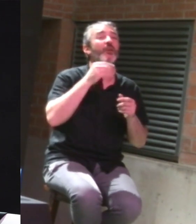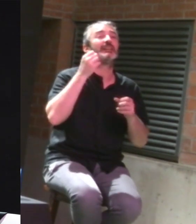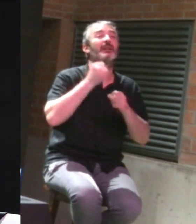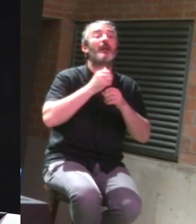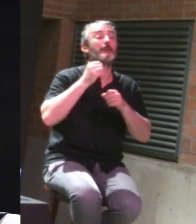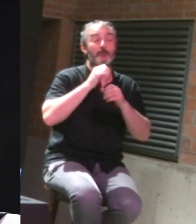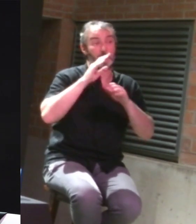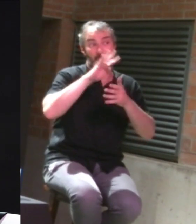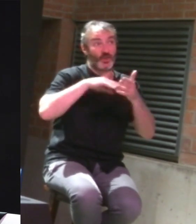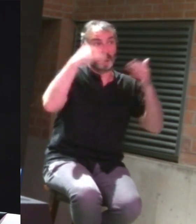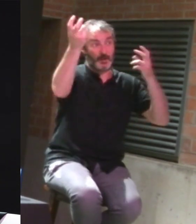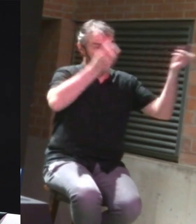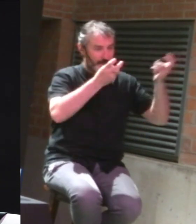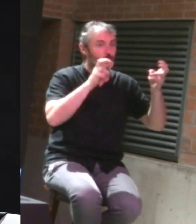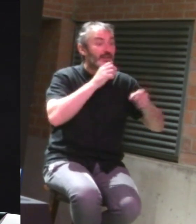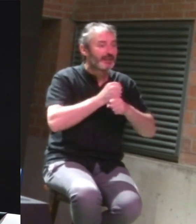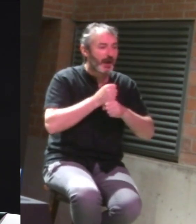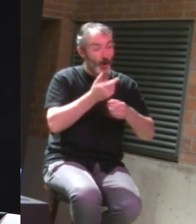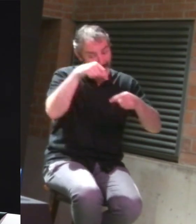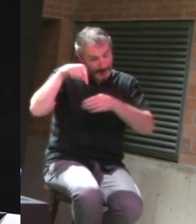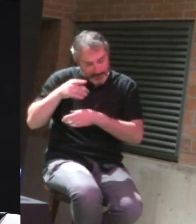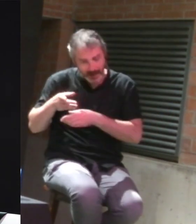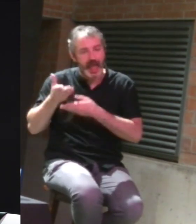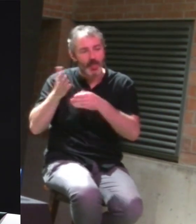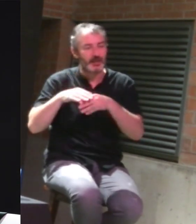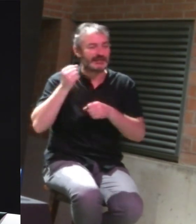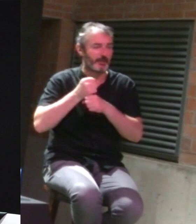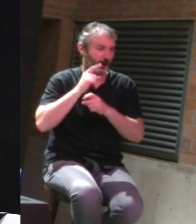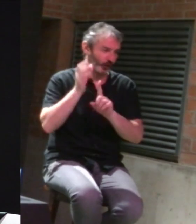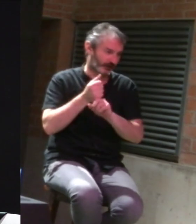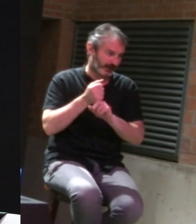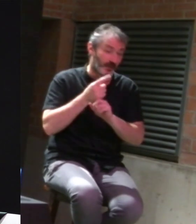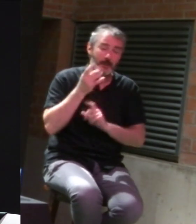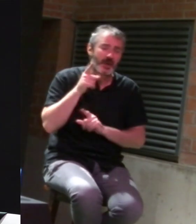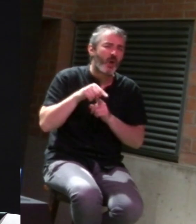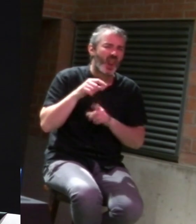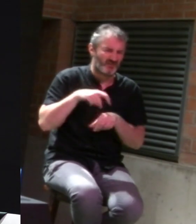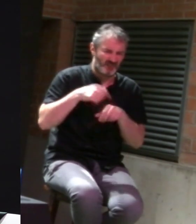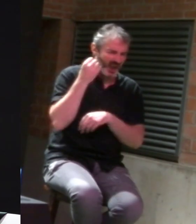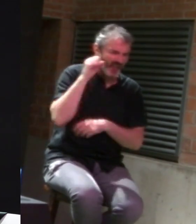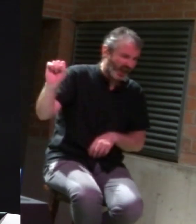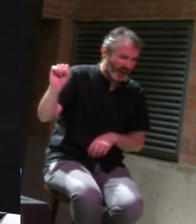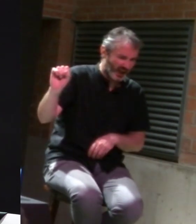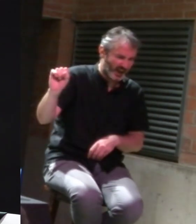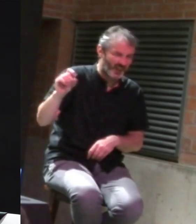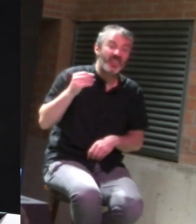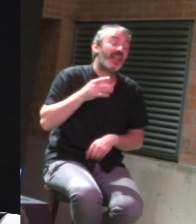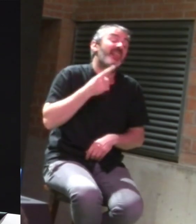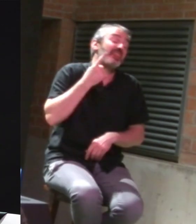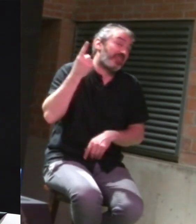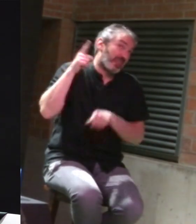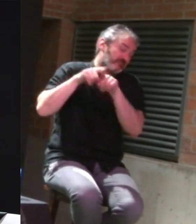buscar unes fotos perquè les tinc, del García Oliver treballant aquí a un bar dels radicals, que a sobre segons el bingo, i anaven pels